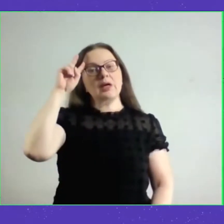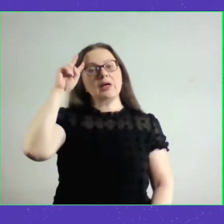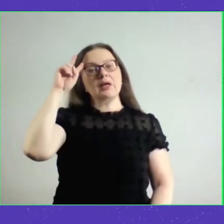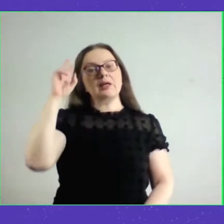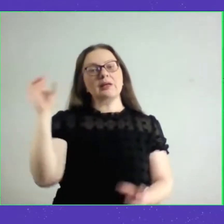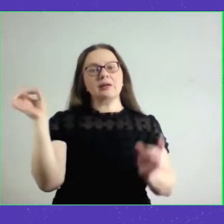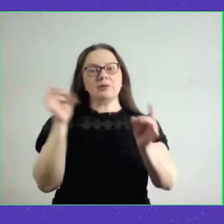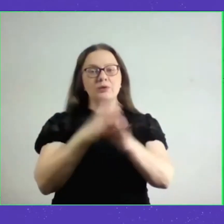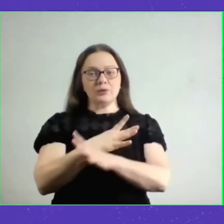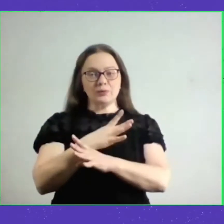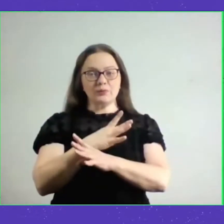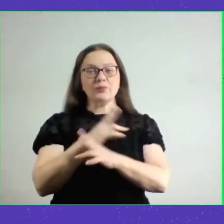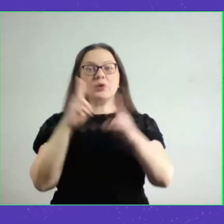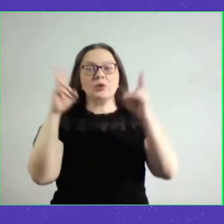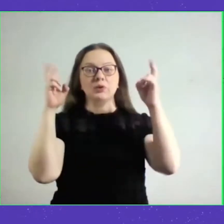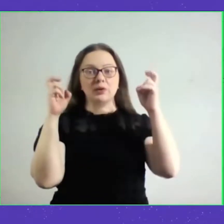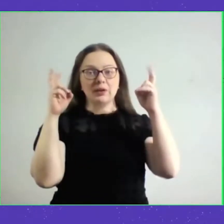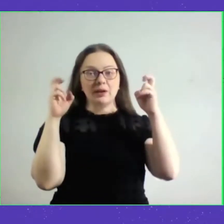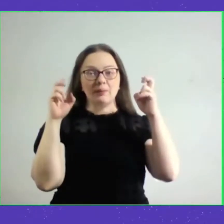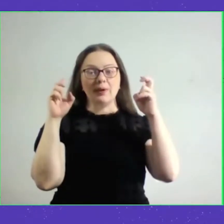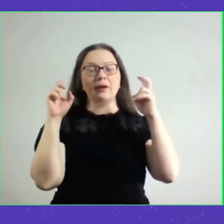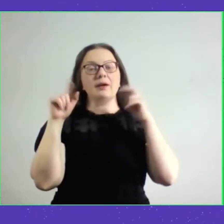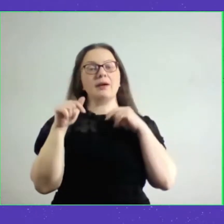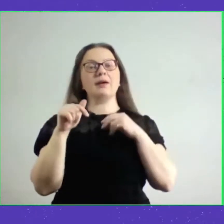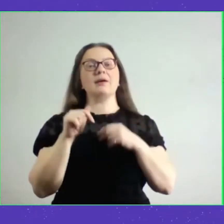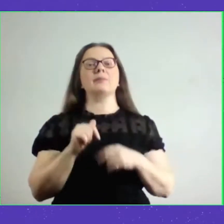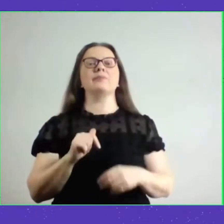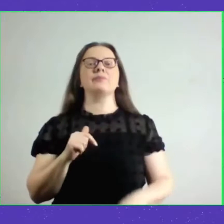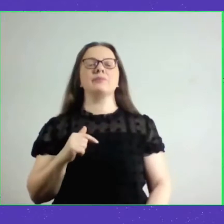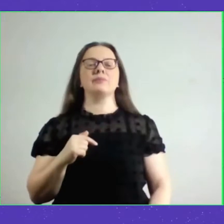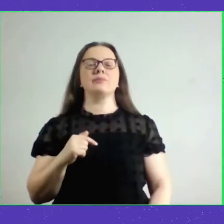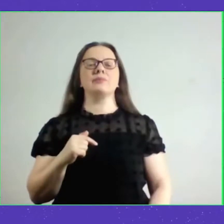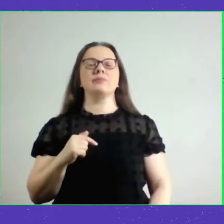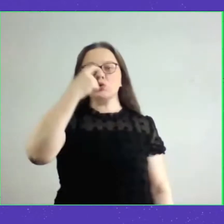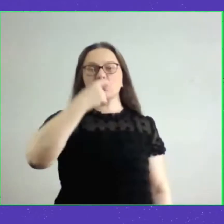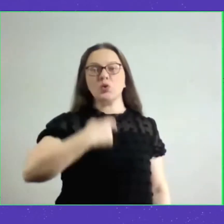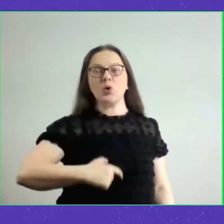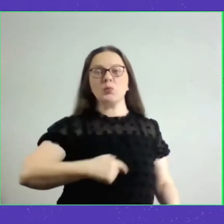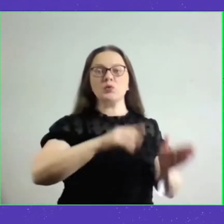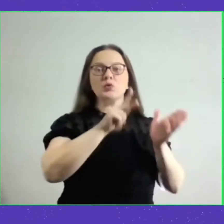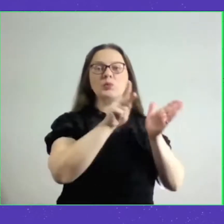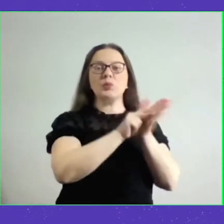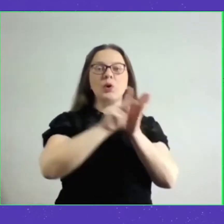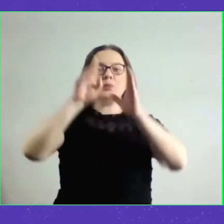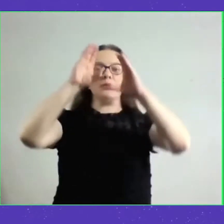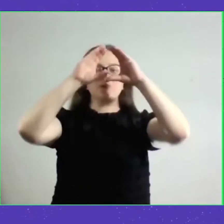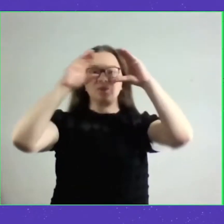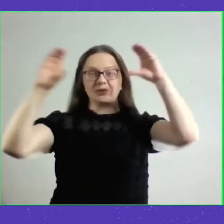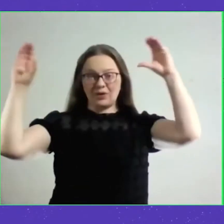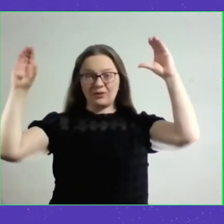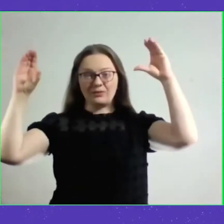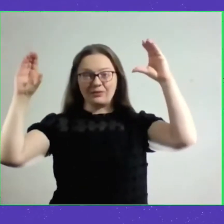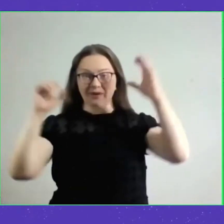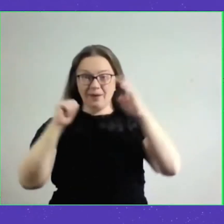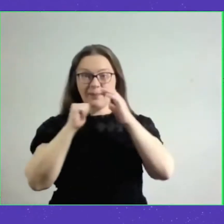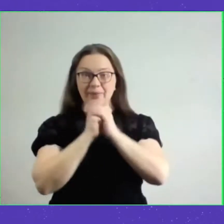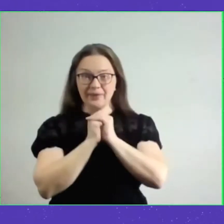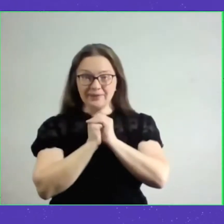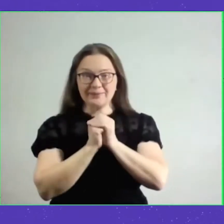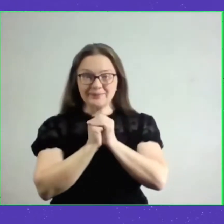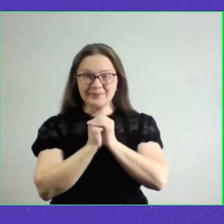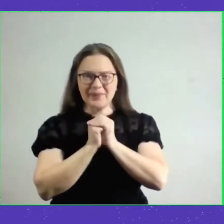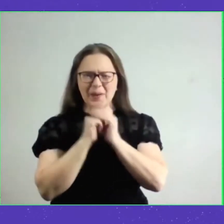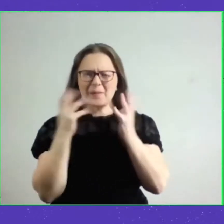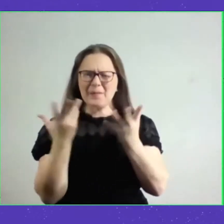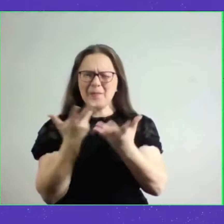tema dessa conferência foi Somos lá do alto. Amém? Maravilhoso esse tema,